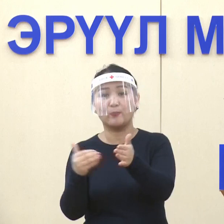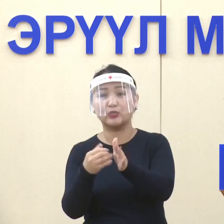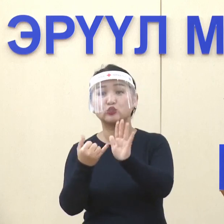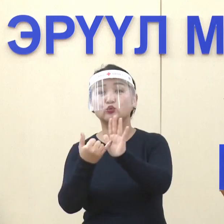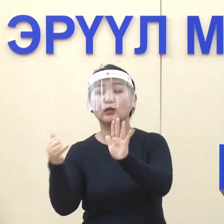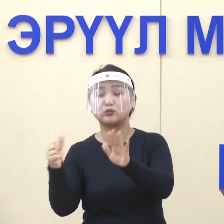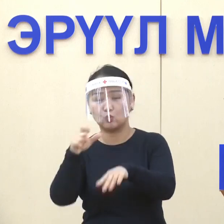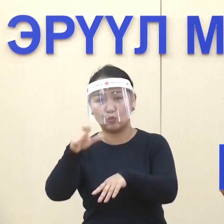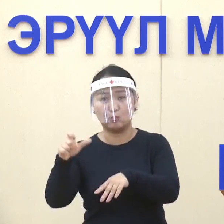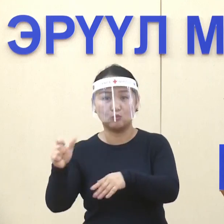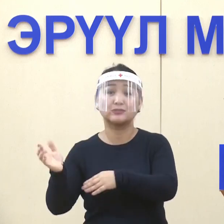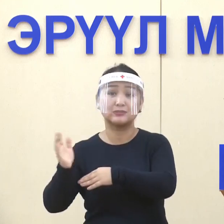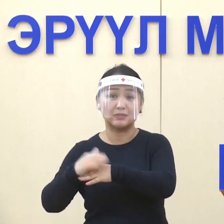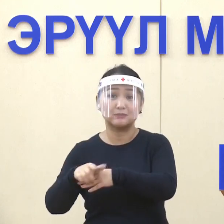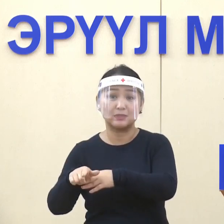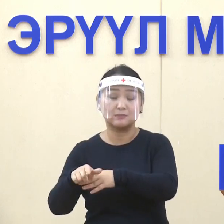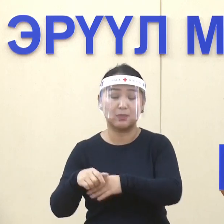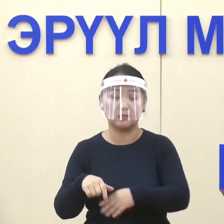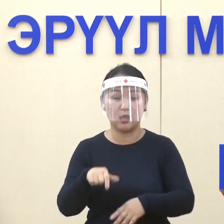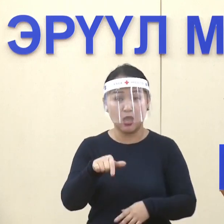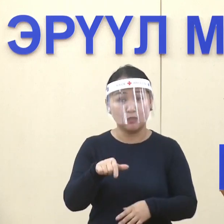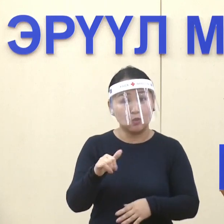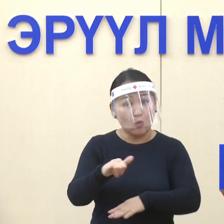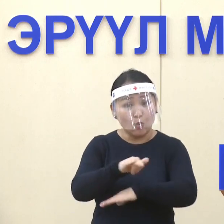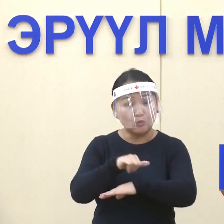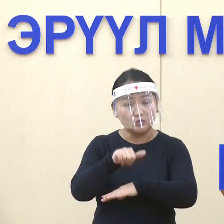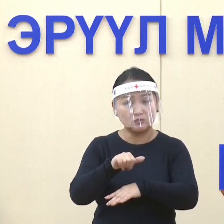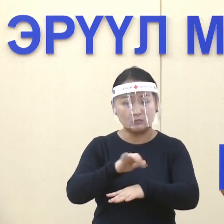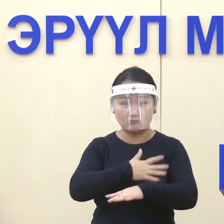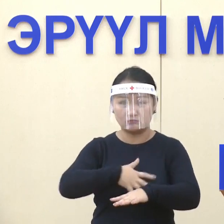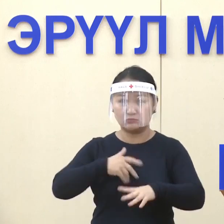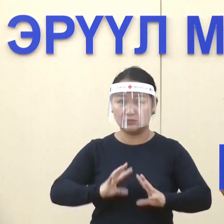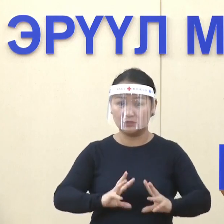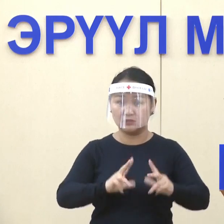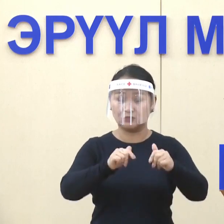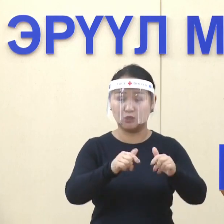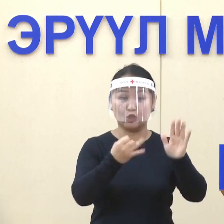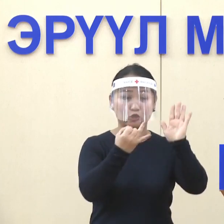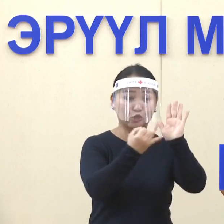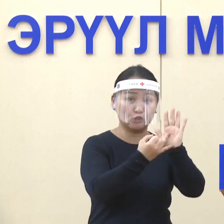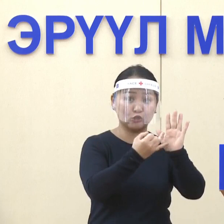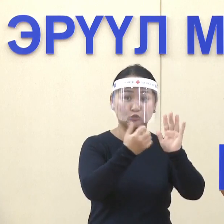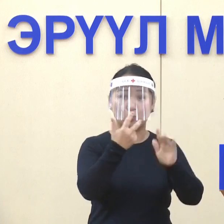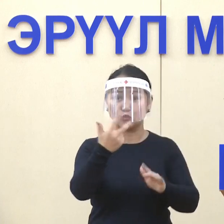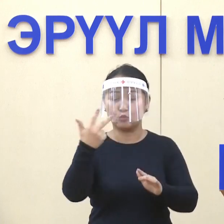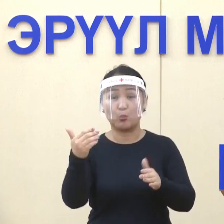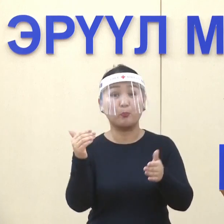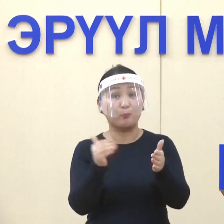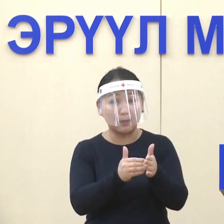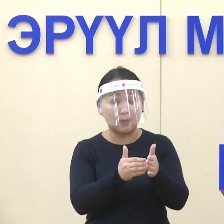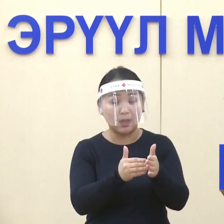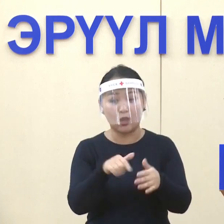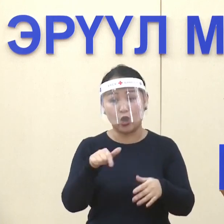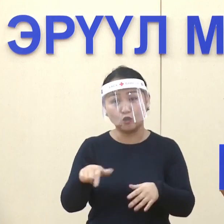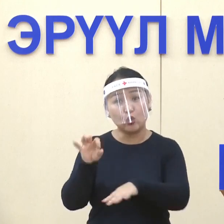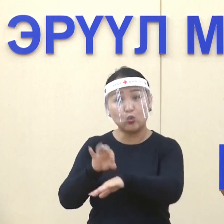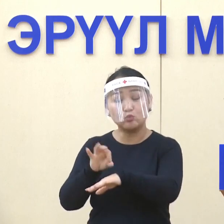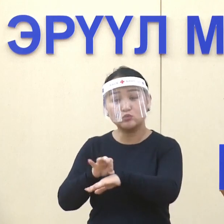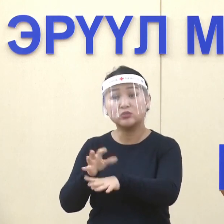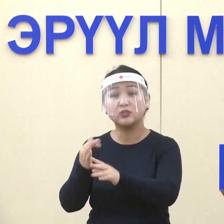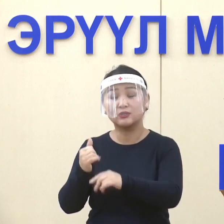байна. За, одоогийн байдлаар тус улсад эдгэрсэн хүний тоо 733,000 гаруй байгаа бол идэвхтэй халдвартай